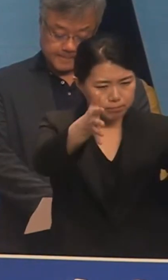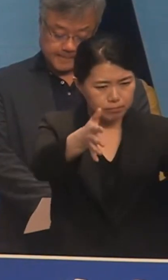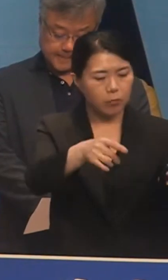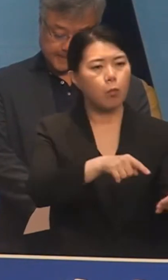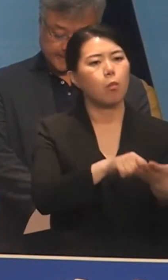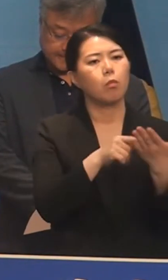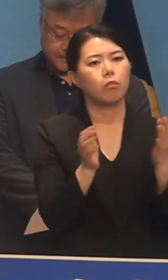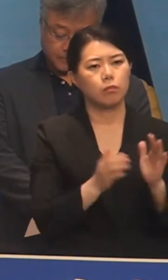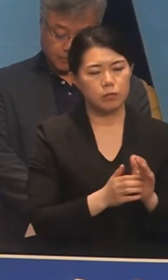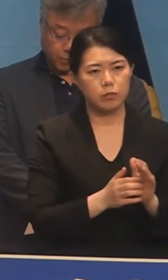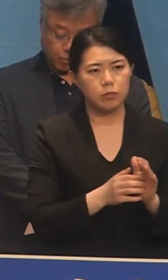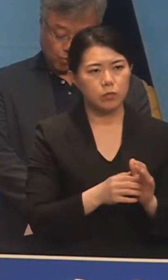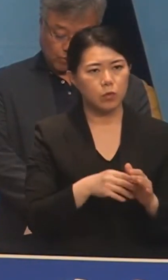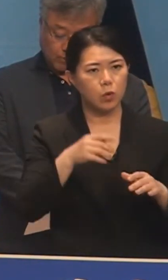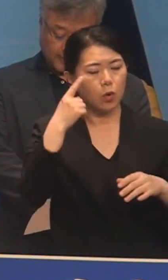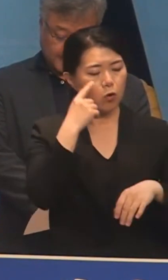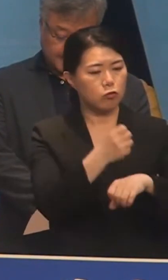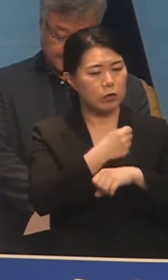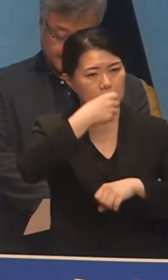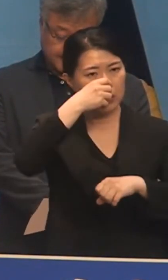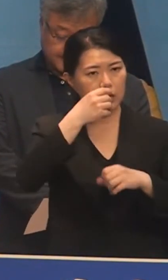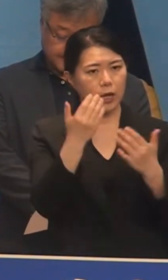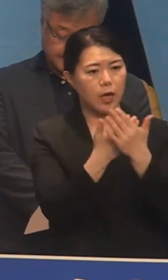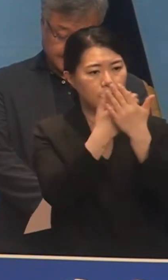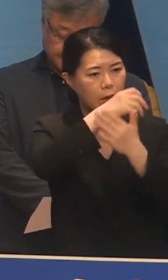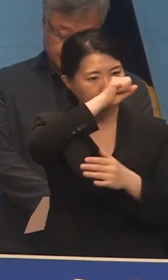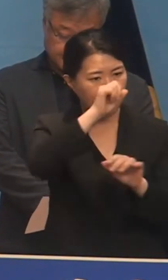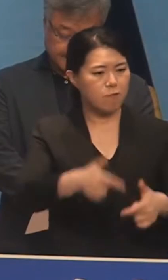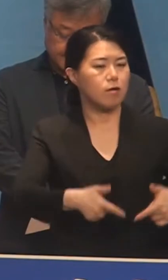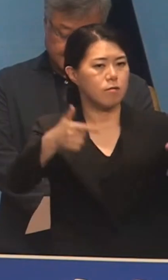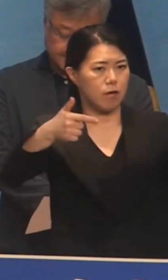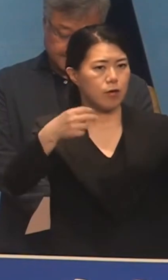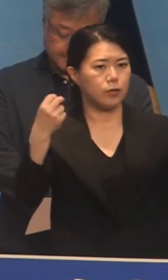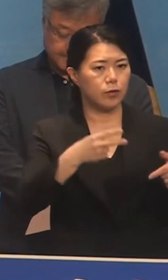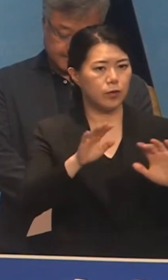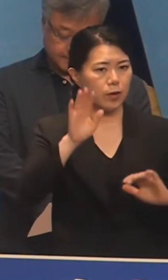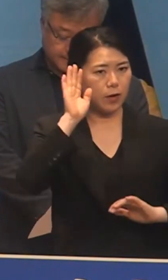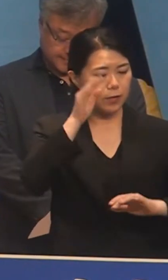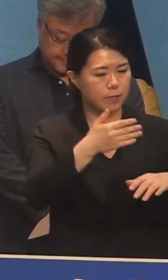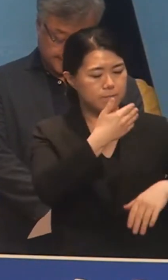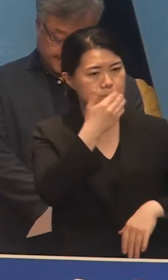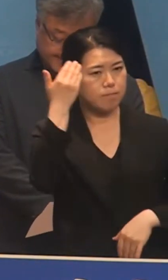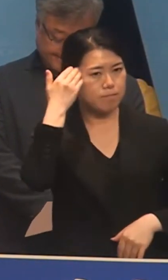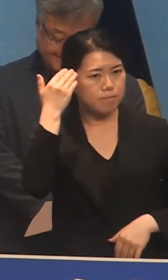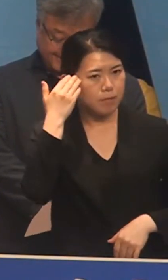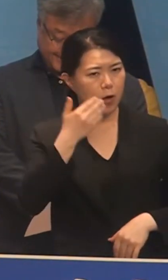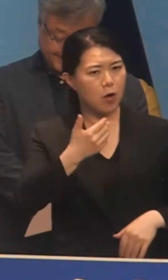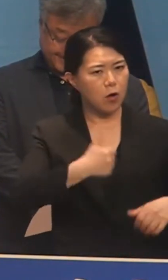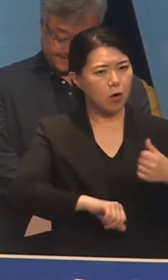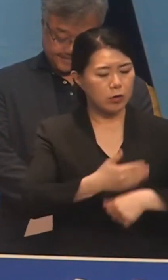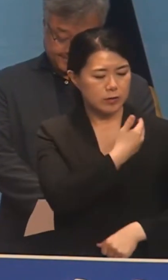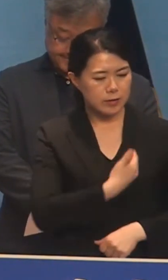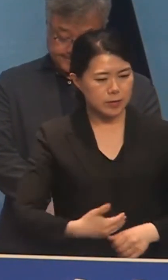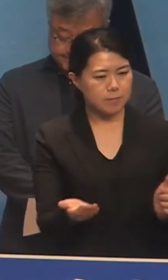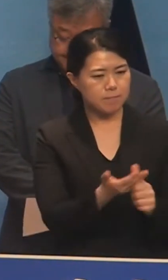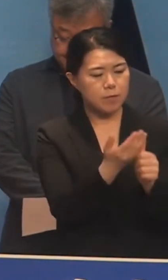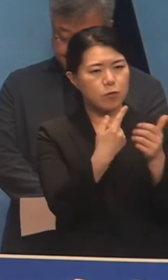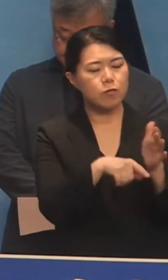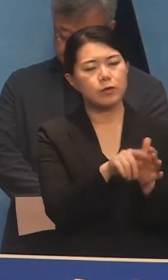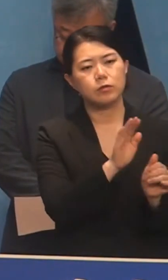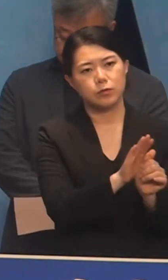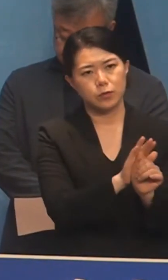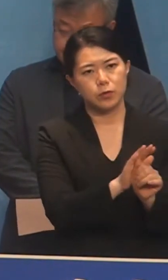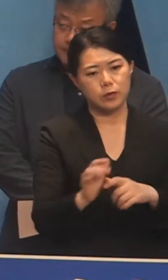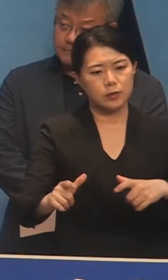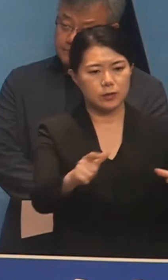제시하였으며 연구개발 예산의 대폭 확대, 학문 후속 세대 양성을 위한 전폭적인 지원,